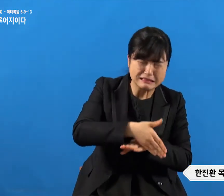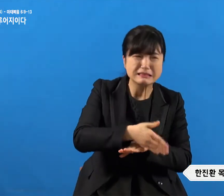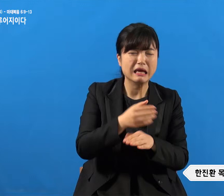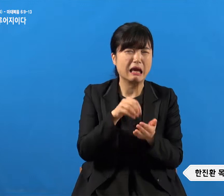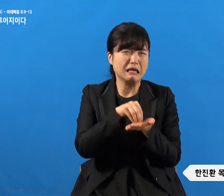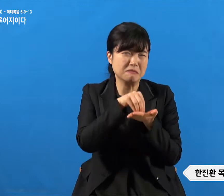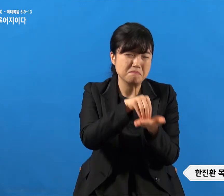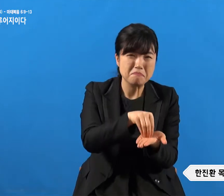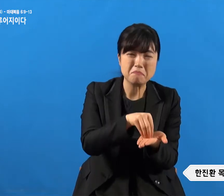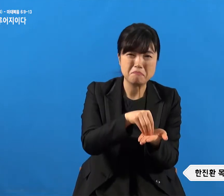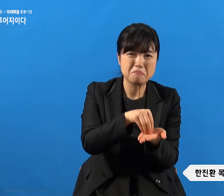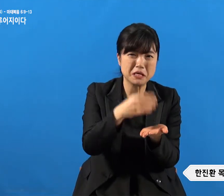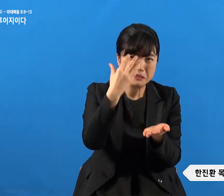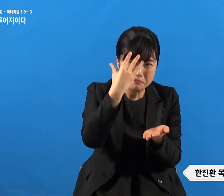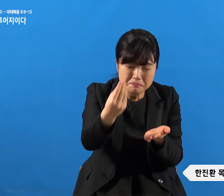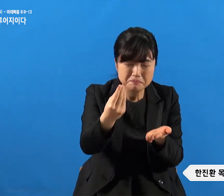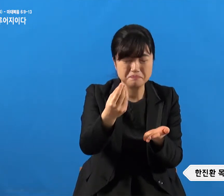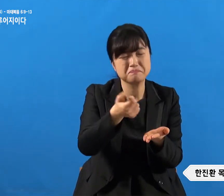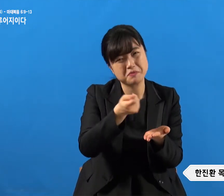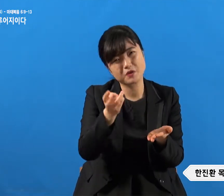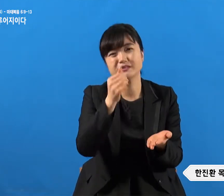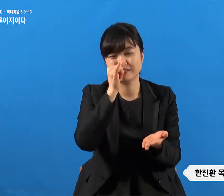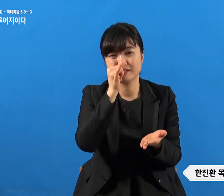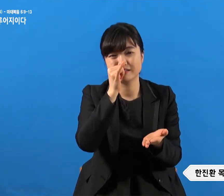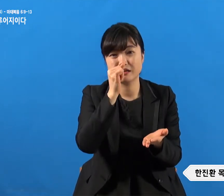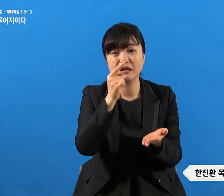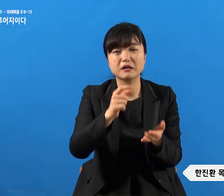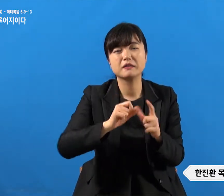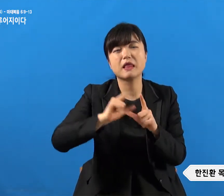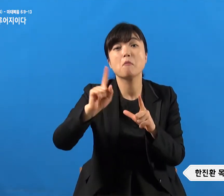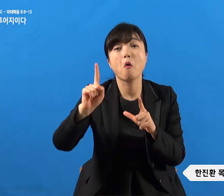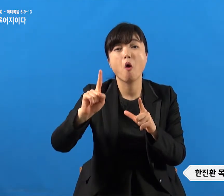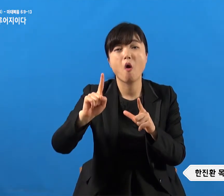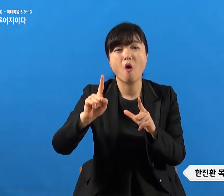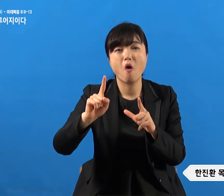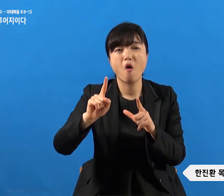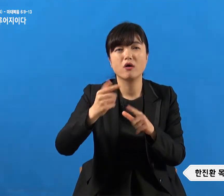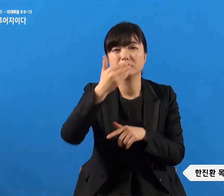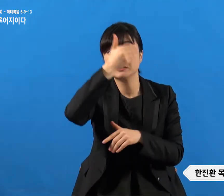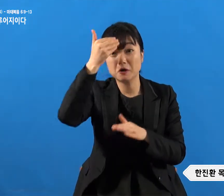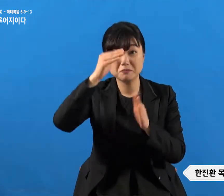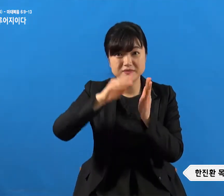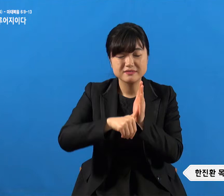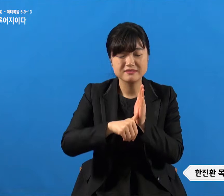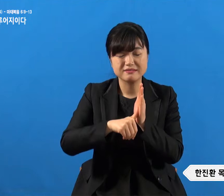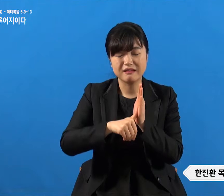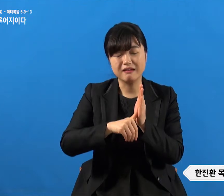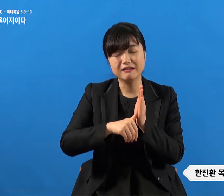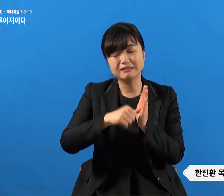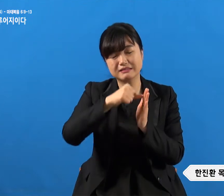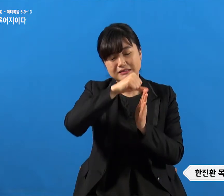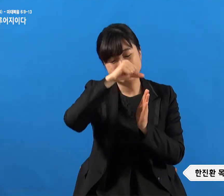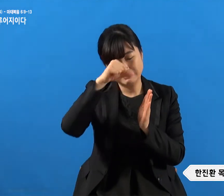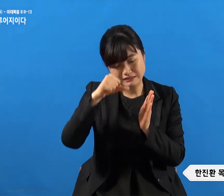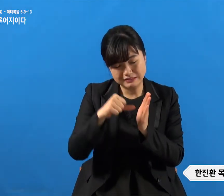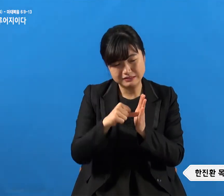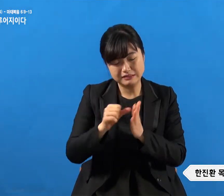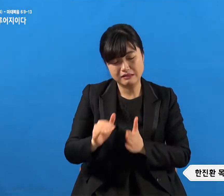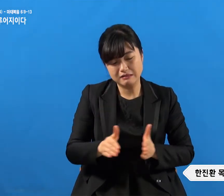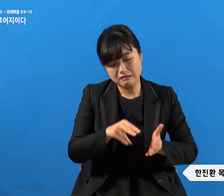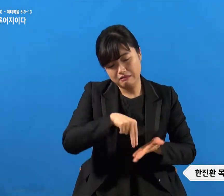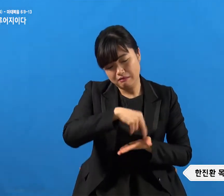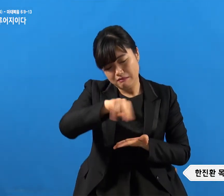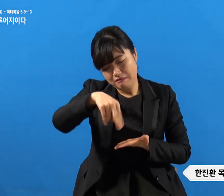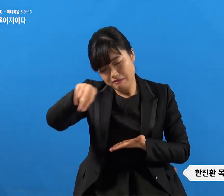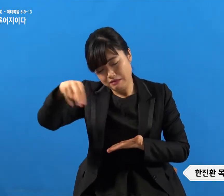신학교 문을 두드리는 것을 보았습니다. 그런 분들은 대부분이 인생을 살면서 길을